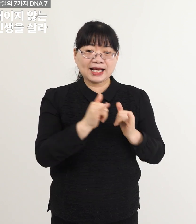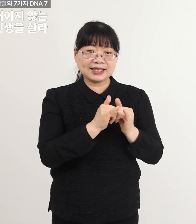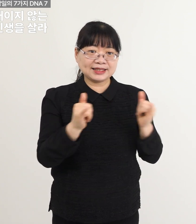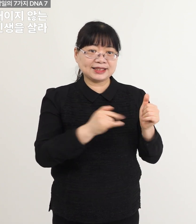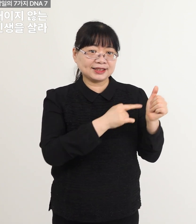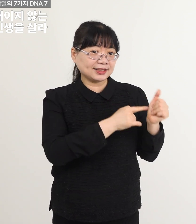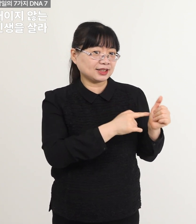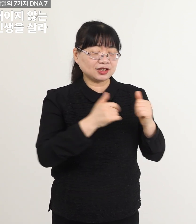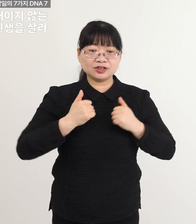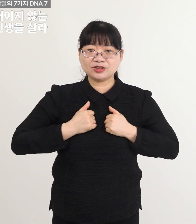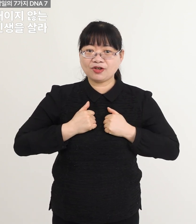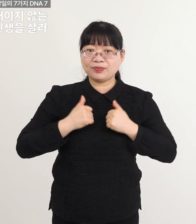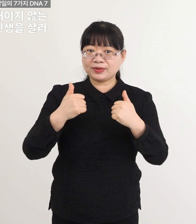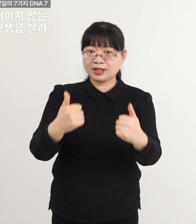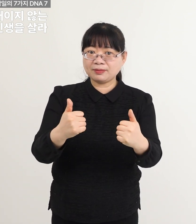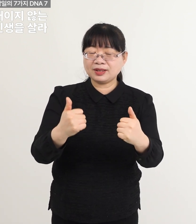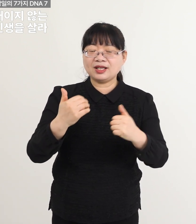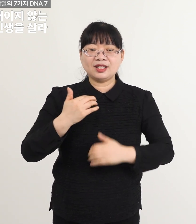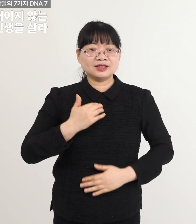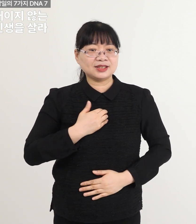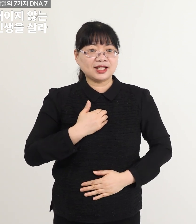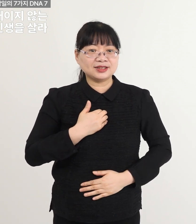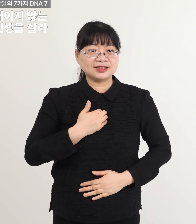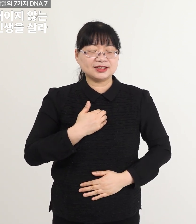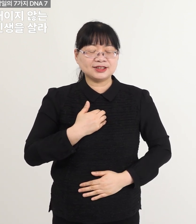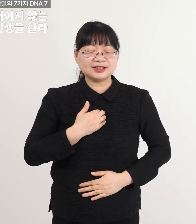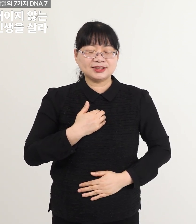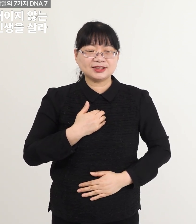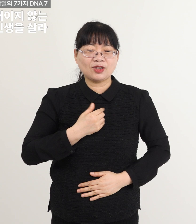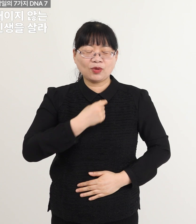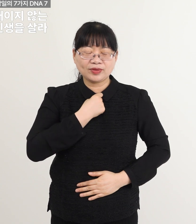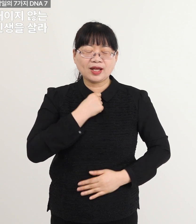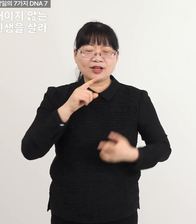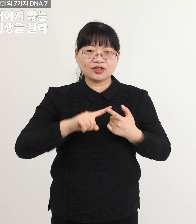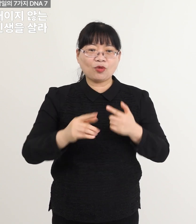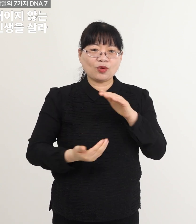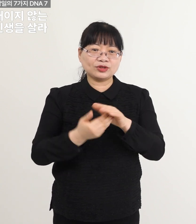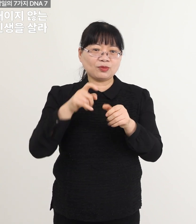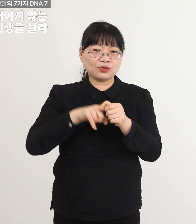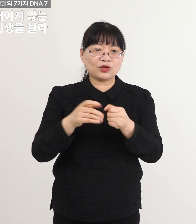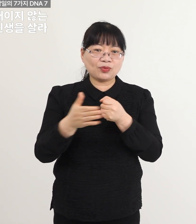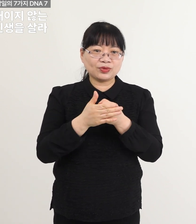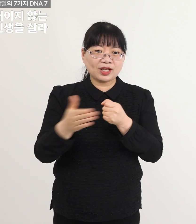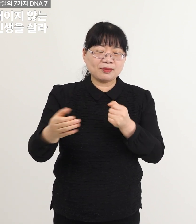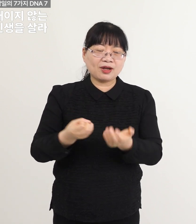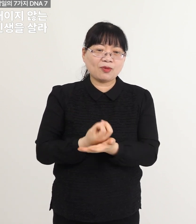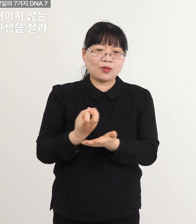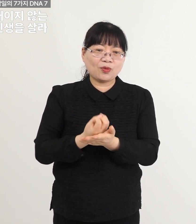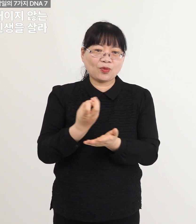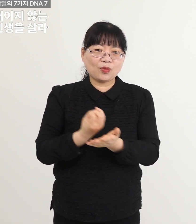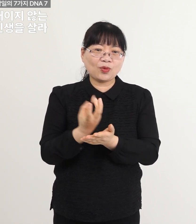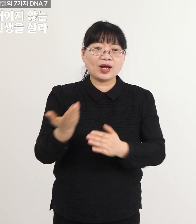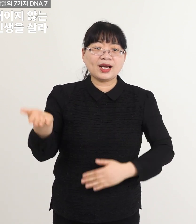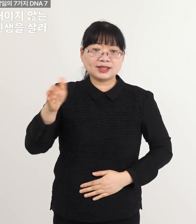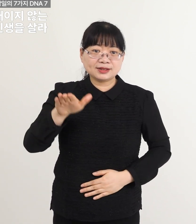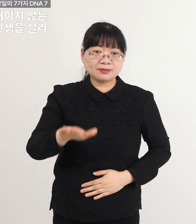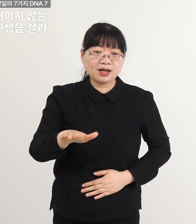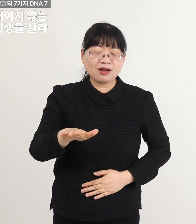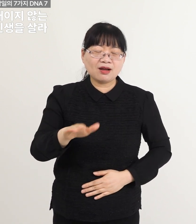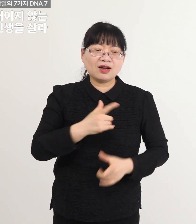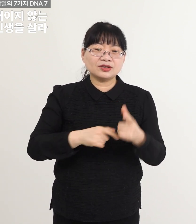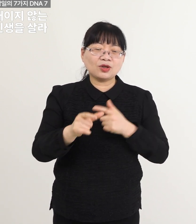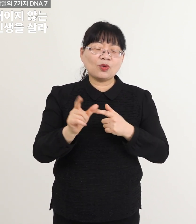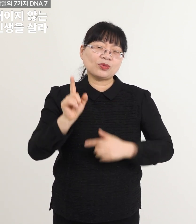악인들은 열심히 자기들의 뜻을 이루려고 보듬거리지만 더